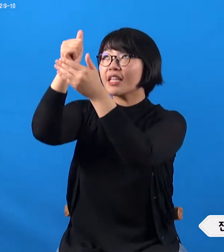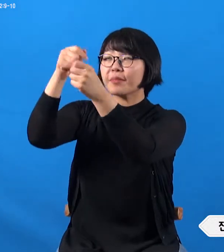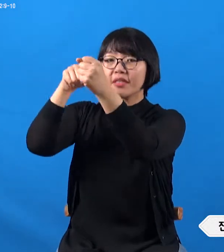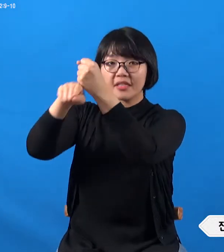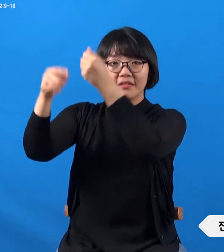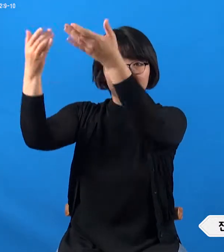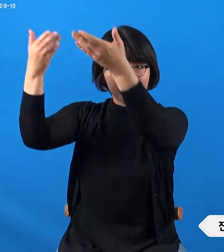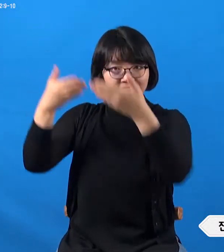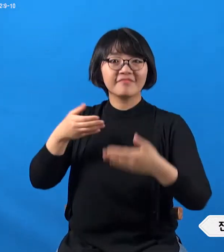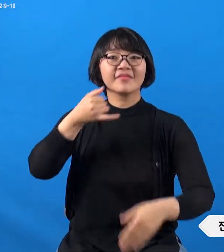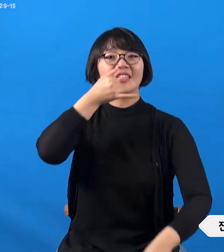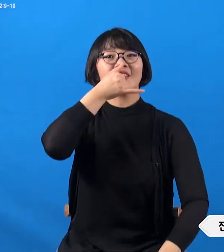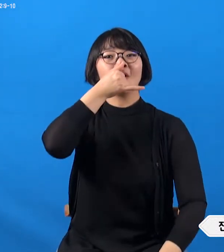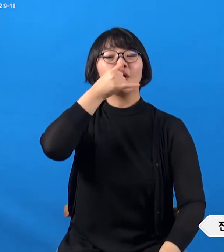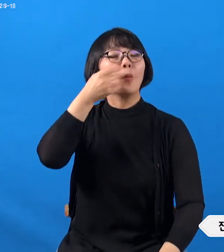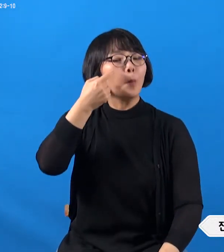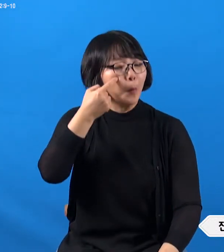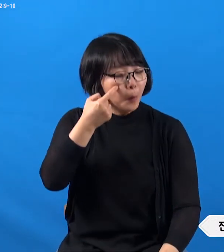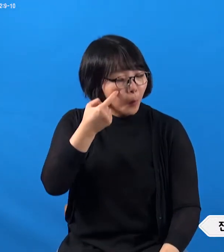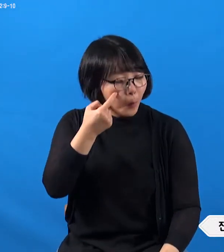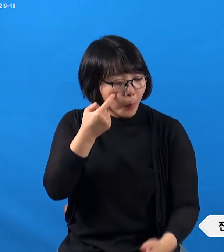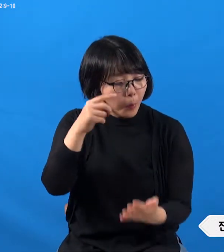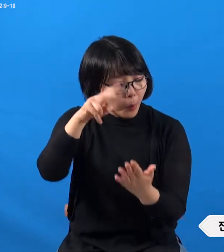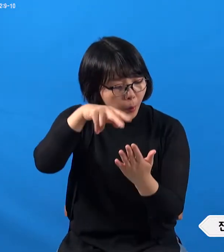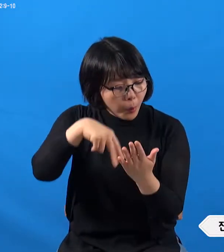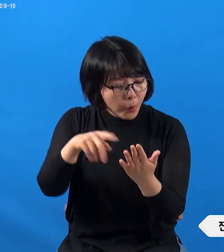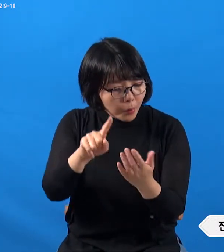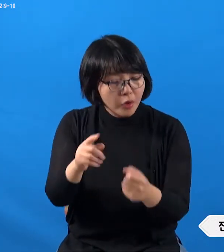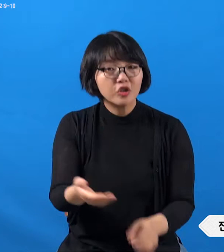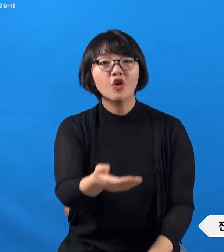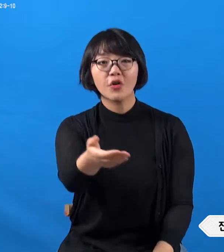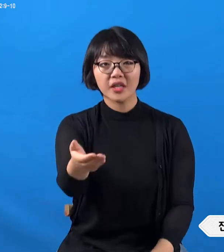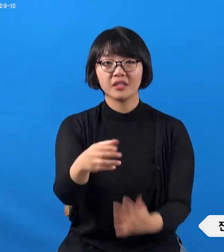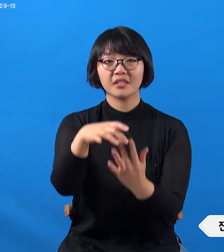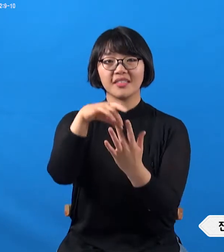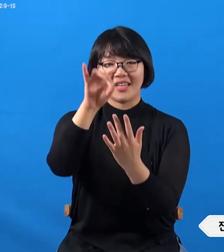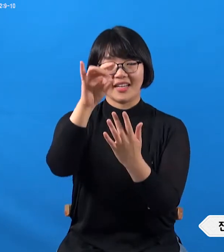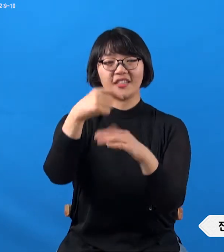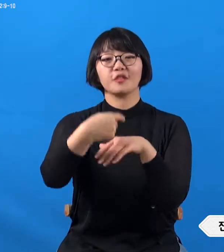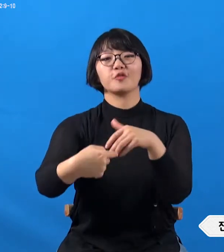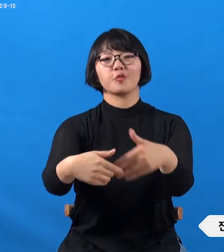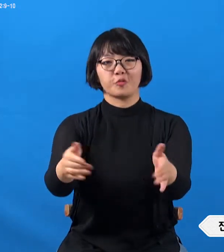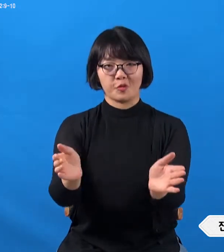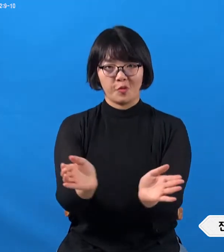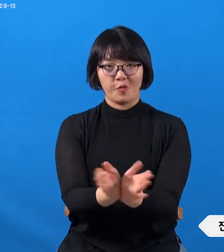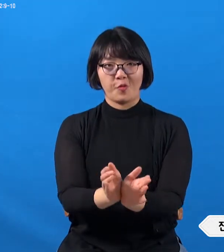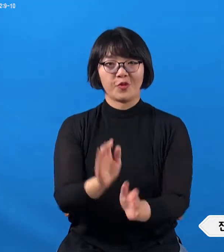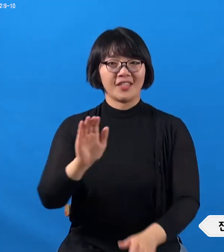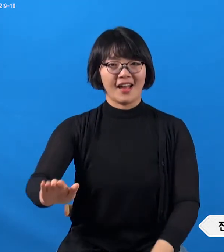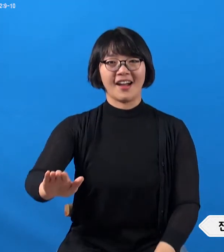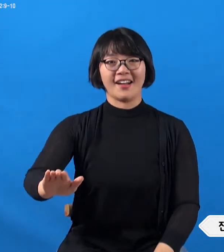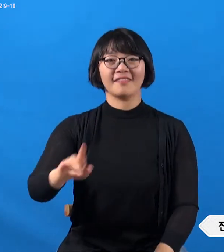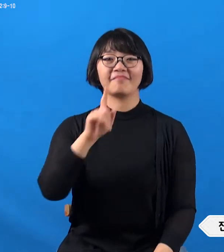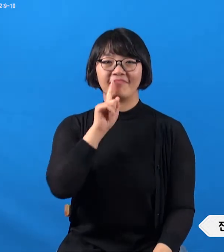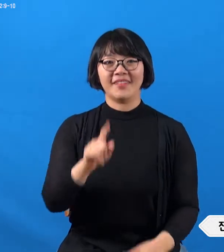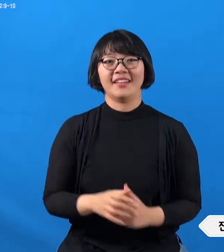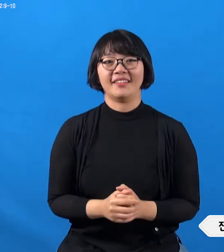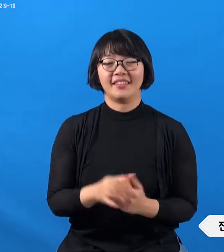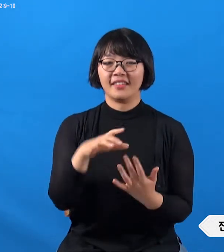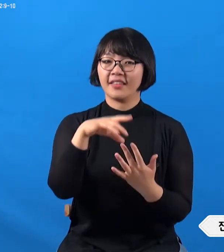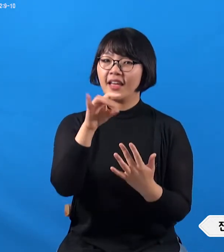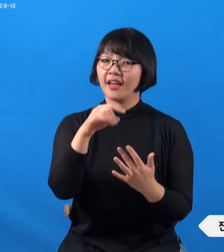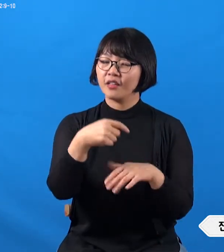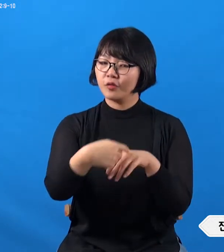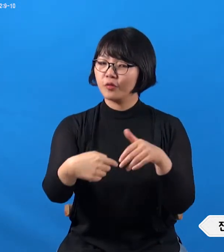것을 들어보십시오. 이렇게 말씀합니다. 너희는 택하신 족속이요.